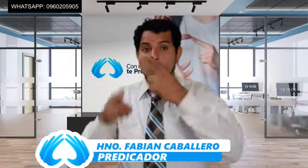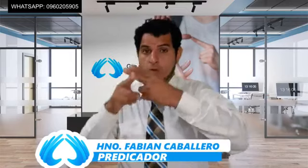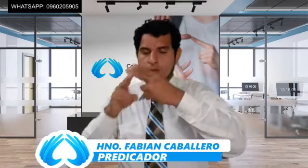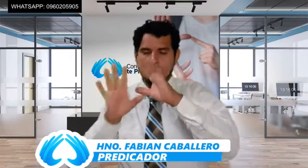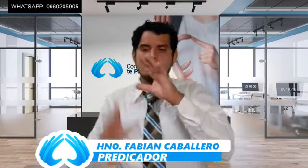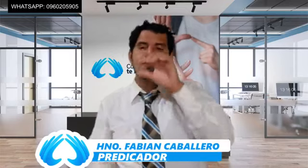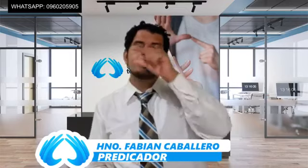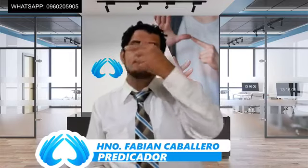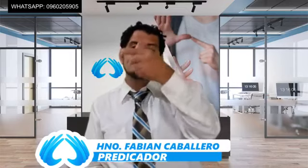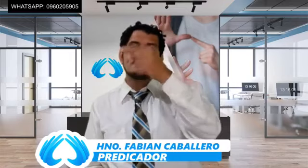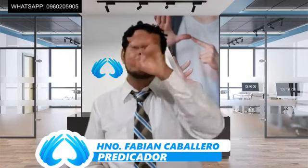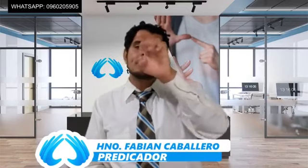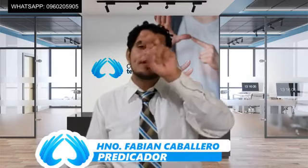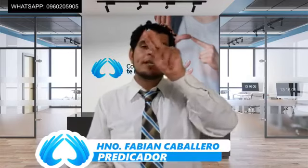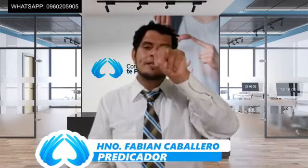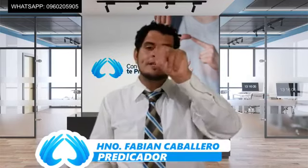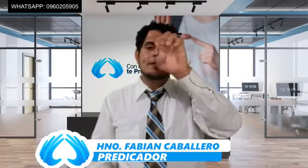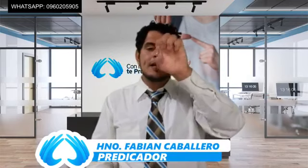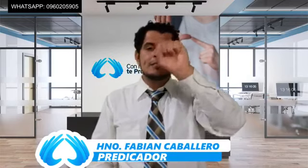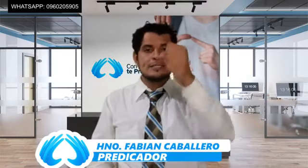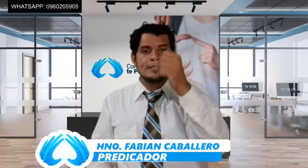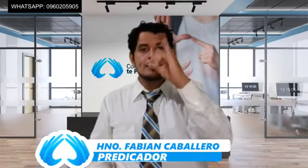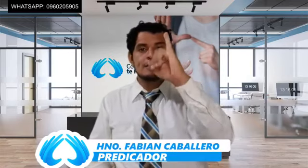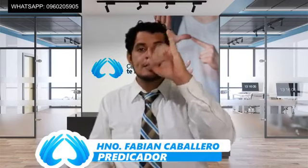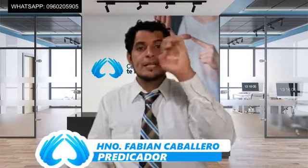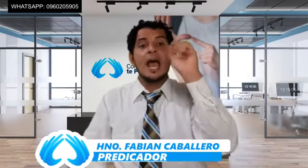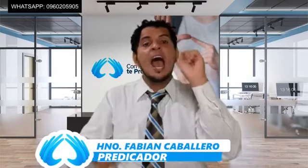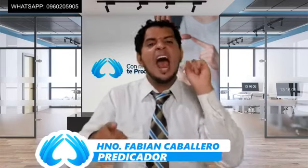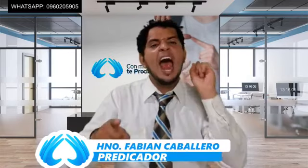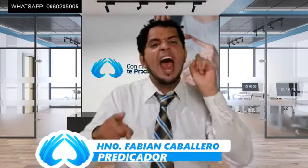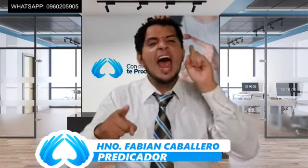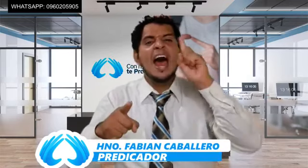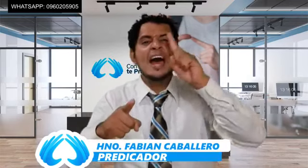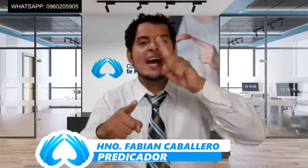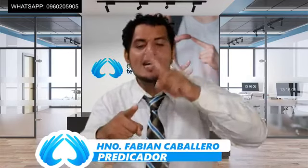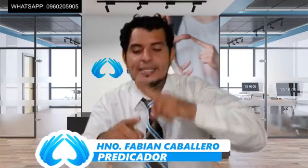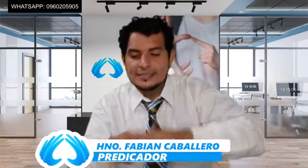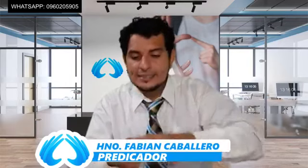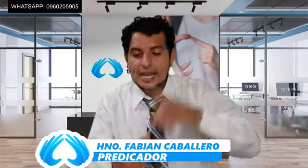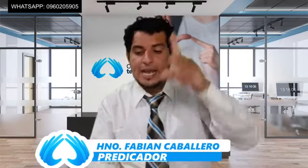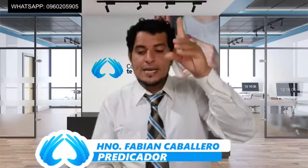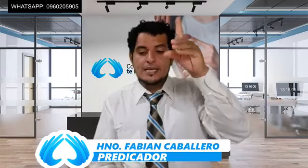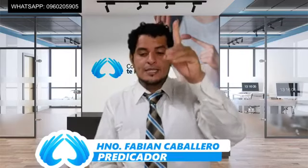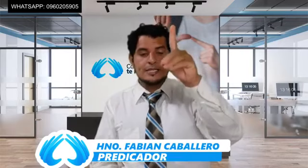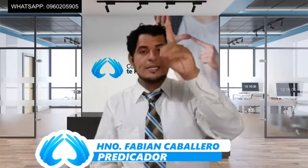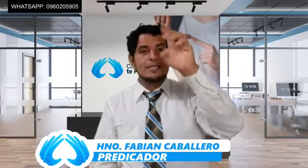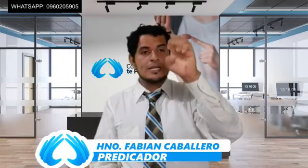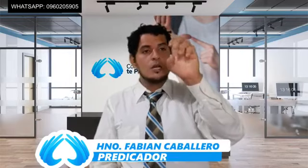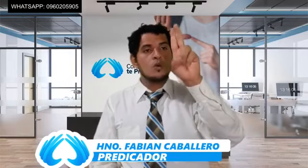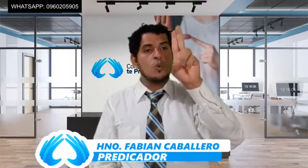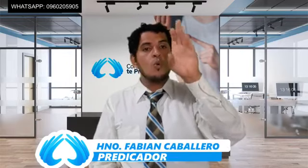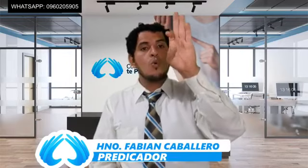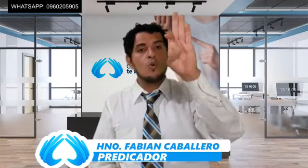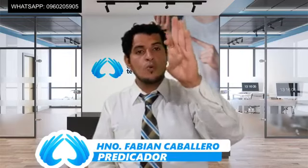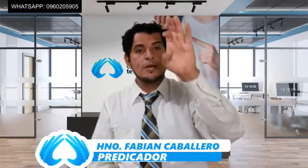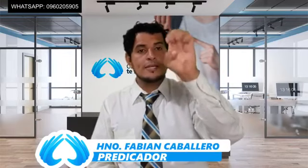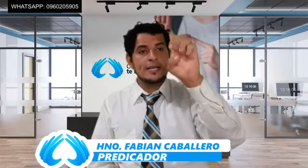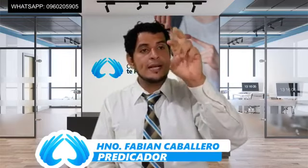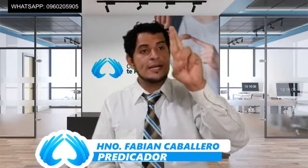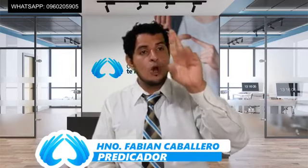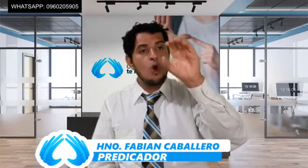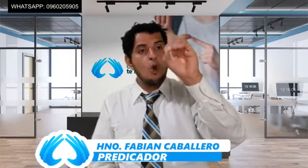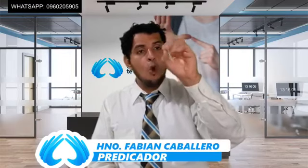Amén. Vamos a ver en qué están divididos el Antiguo Testamento. Están divididos en 5 partes, que son de Génesis